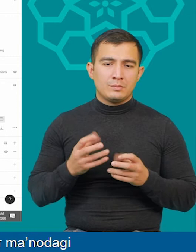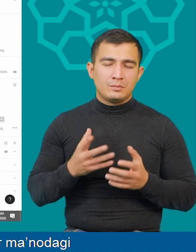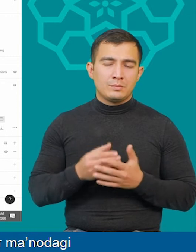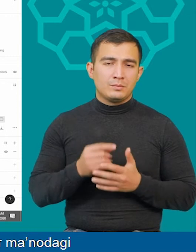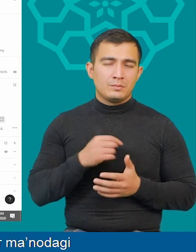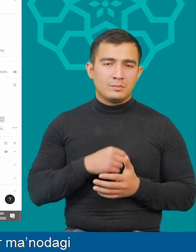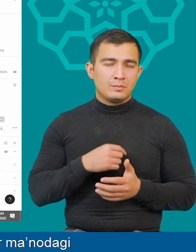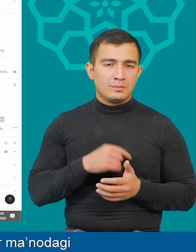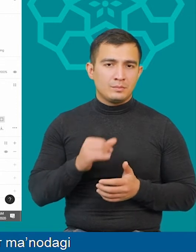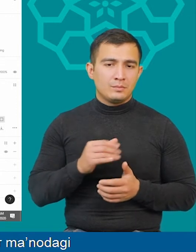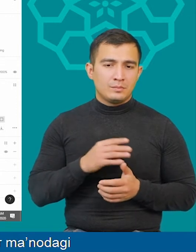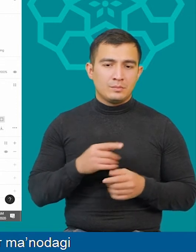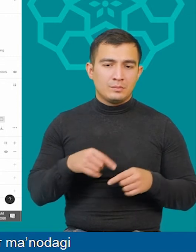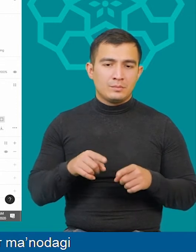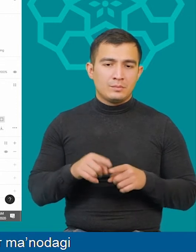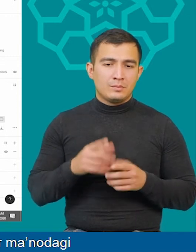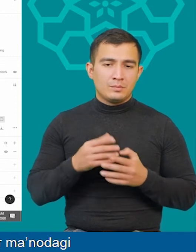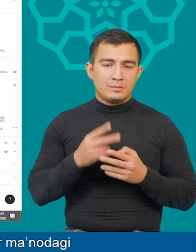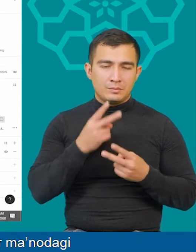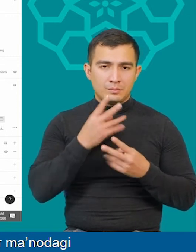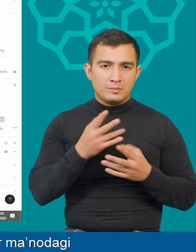bu bundoq ko'rinishi kerak.